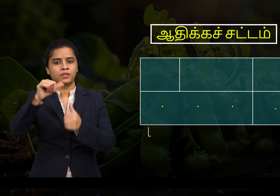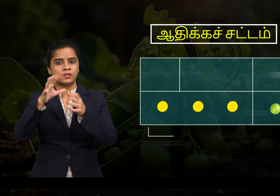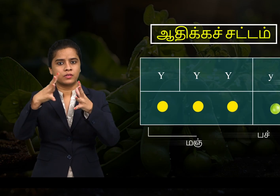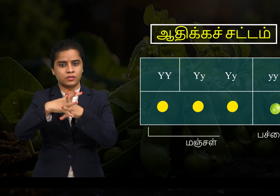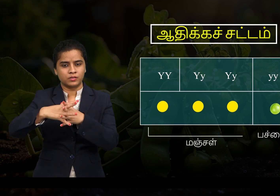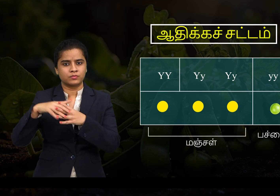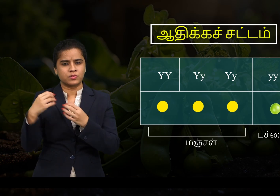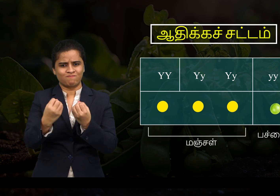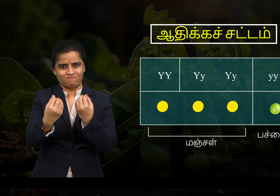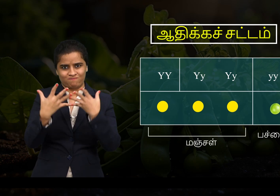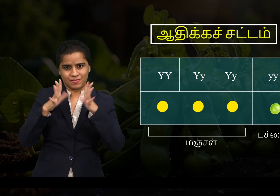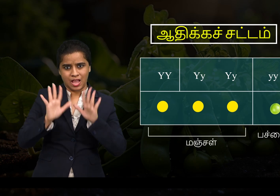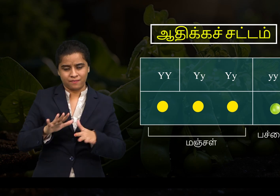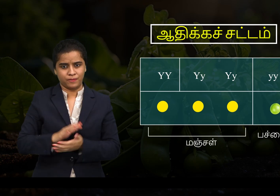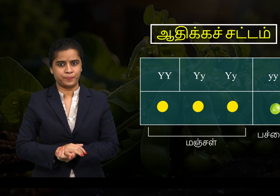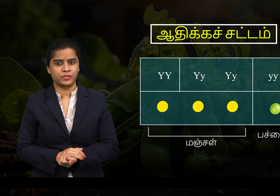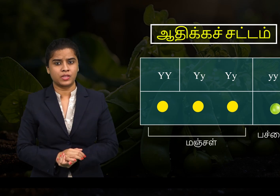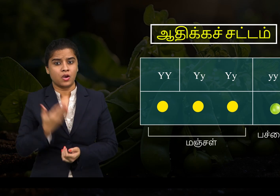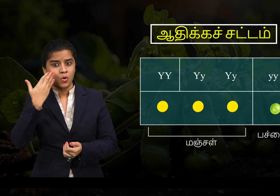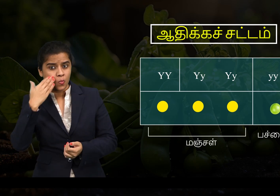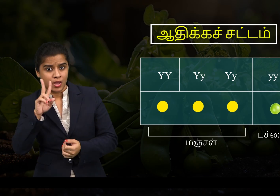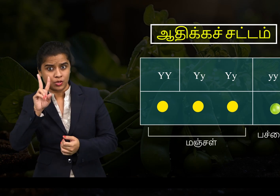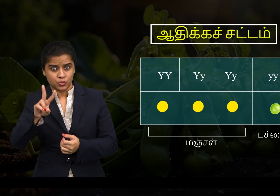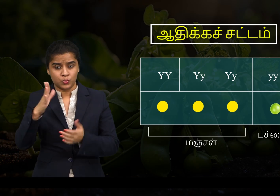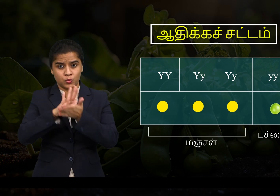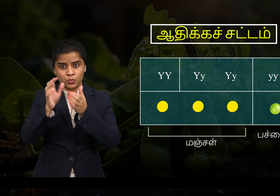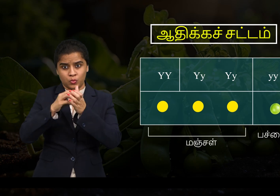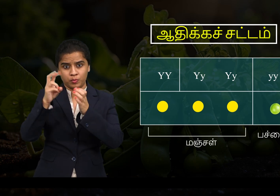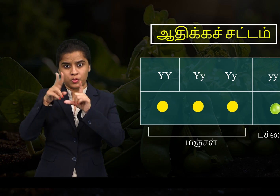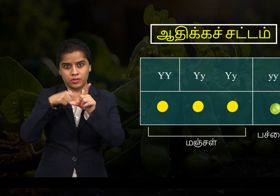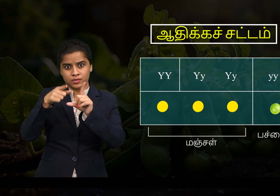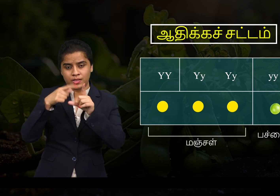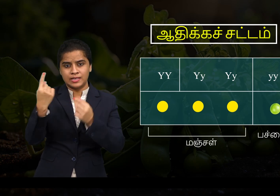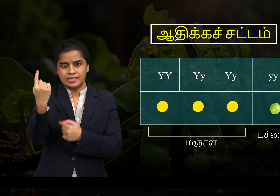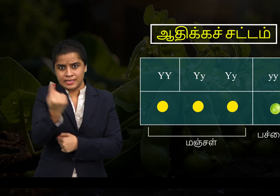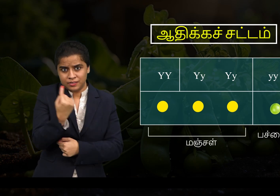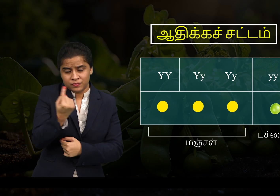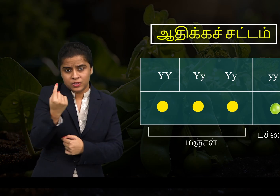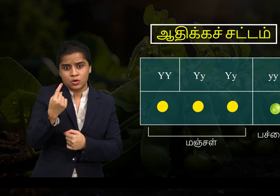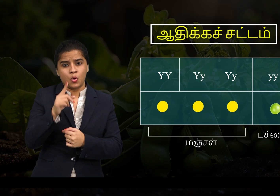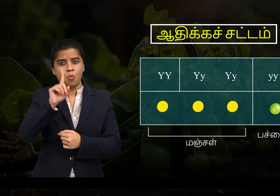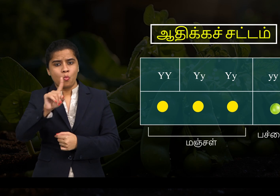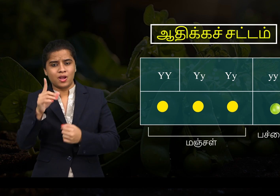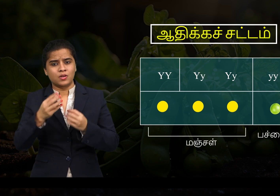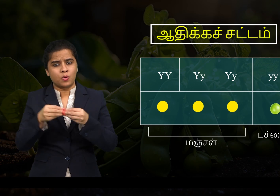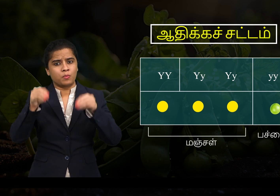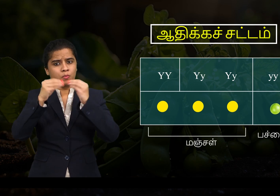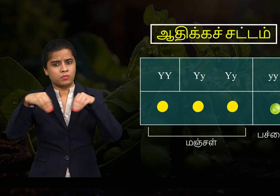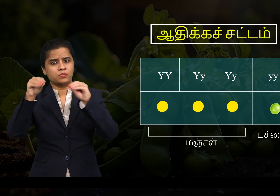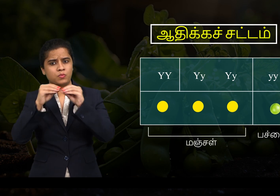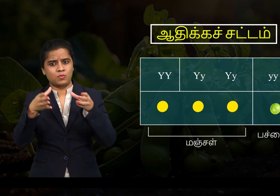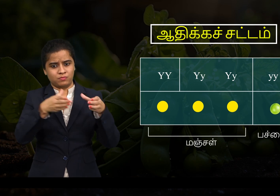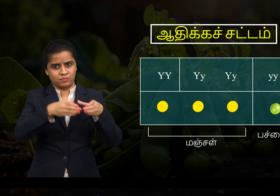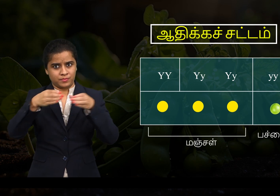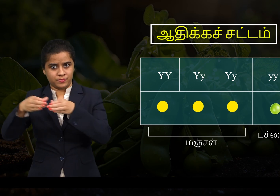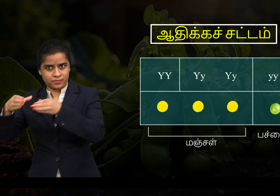ஆதிக்க சட்டம். ஒன்று அல்லது அதற்கு மேம்பட்ட மாறுபட்ட பண்புகள் கொண்ட 2 ஒத்த